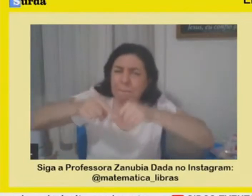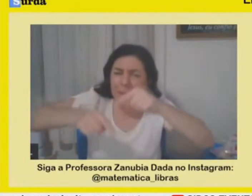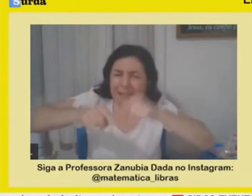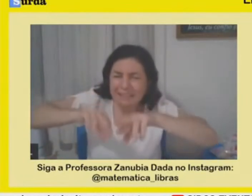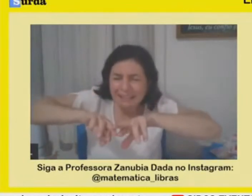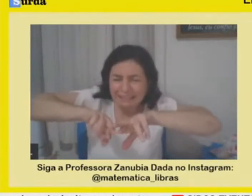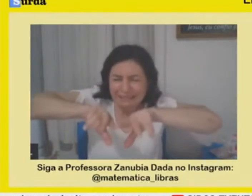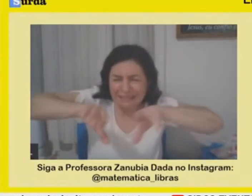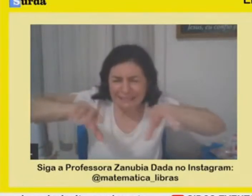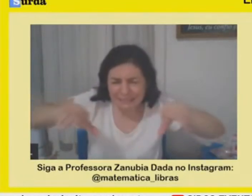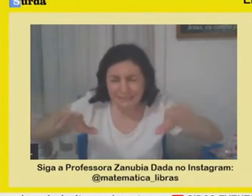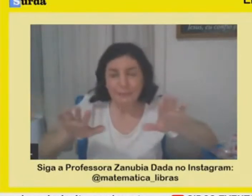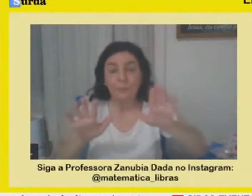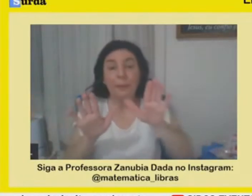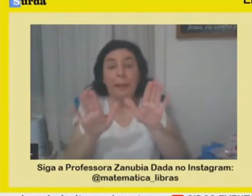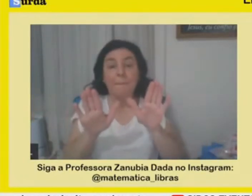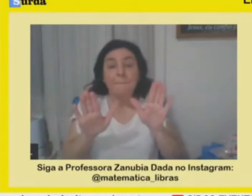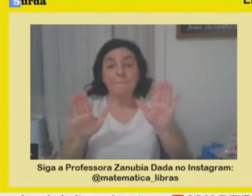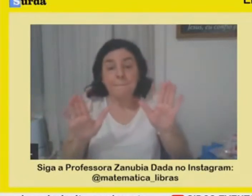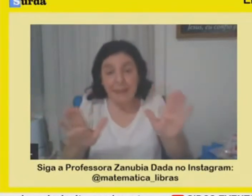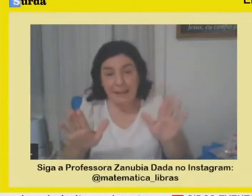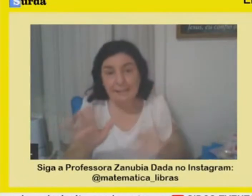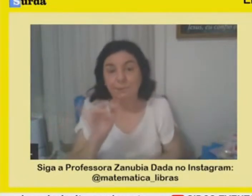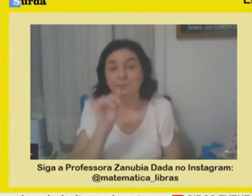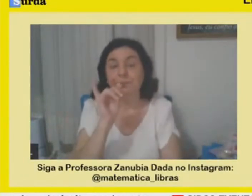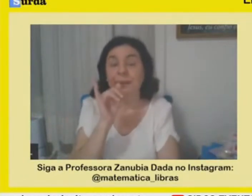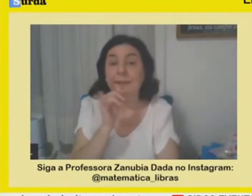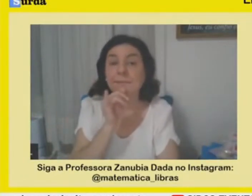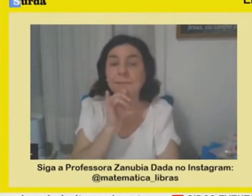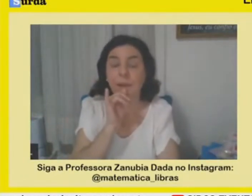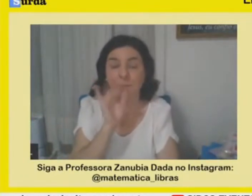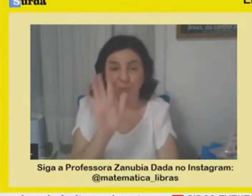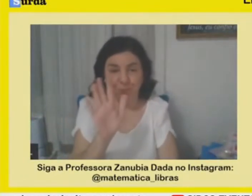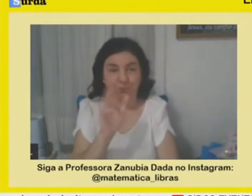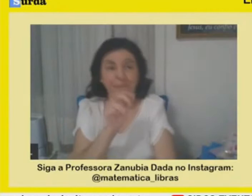Então tem que ir aos poucos, diversos materiais.